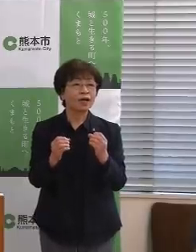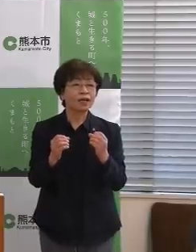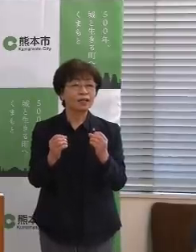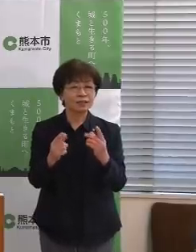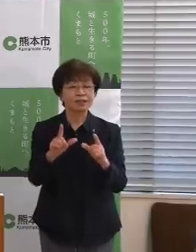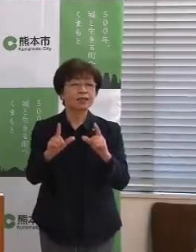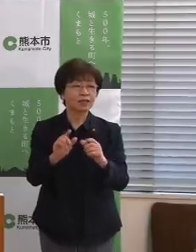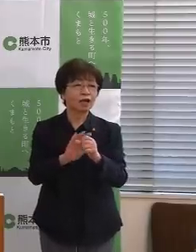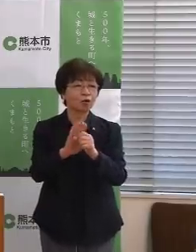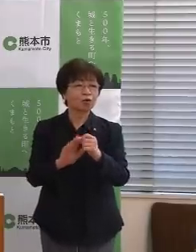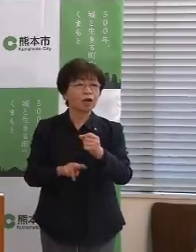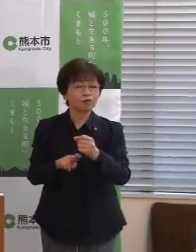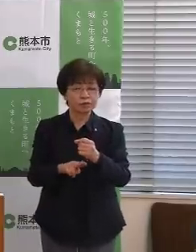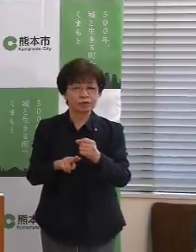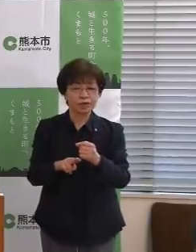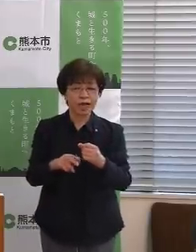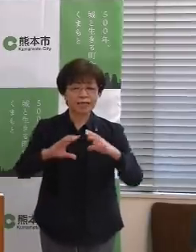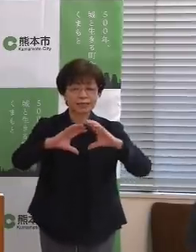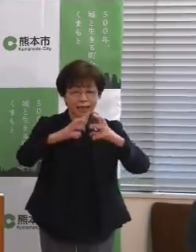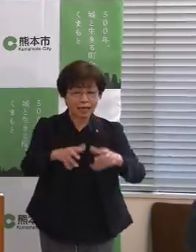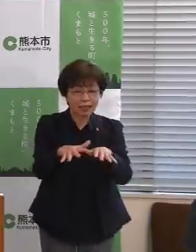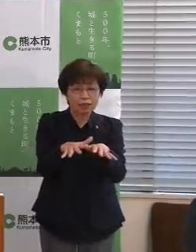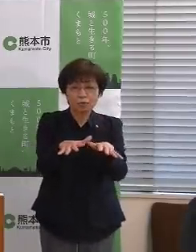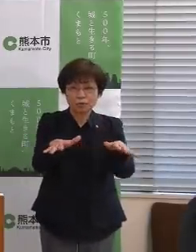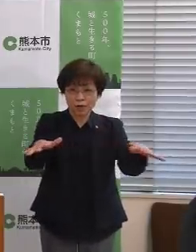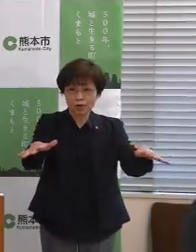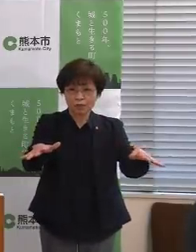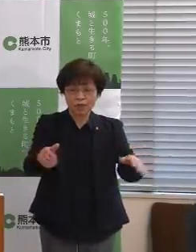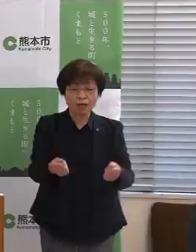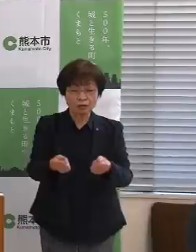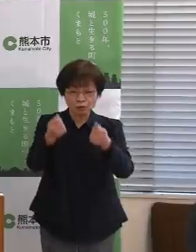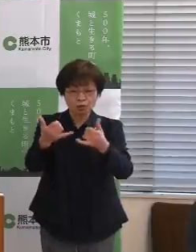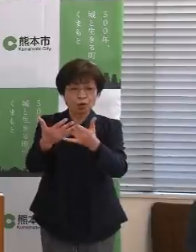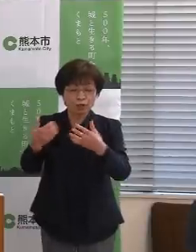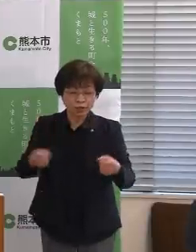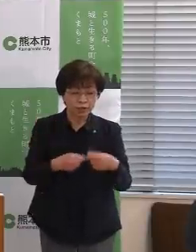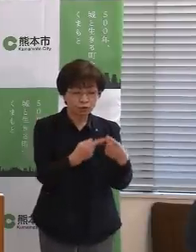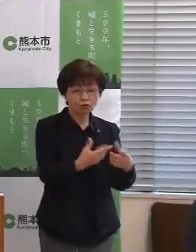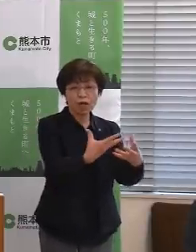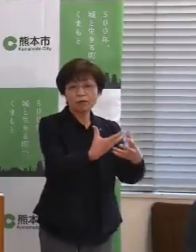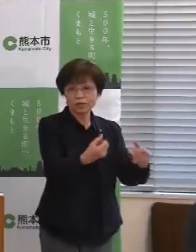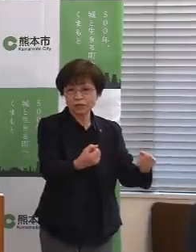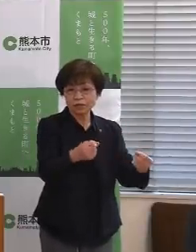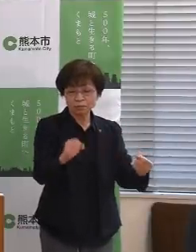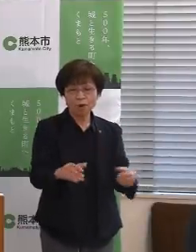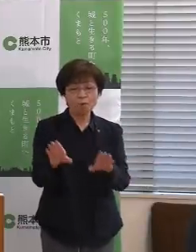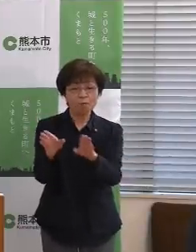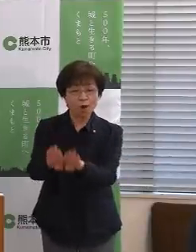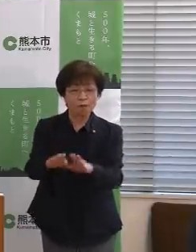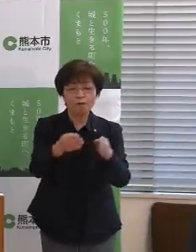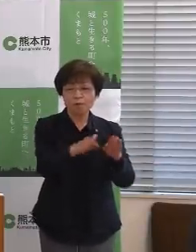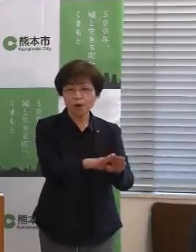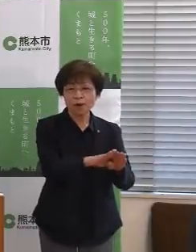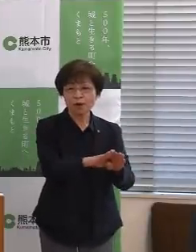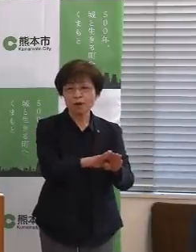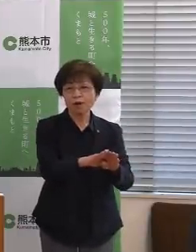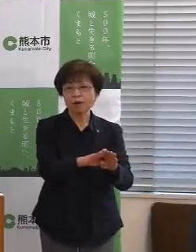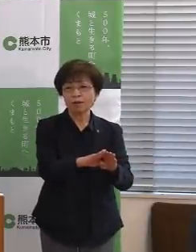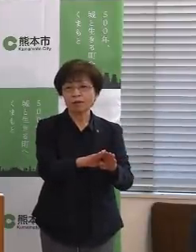染症がですね、世界的に流行し、卒業式も入学式も、行われない、しか